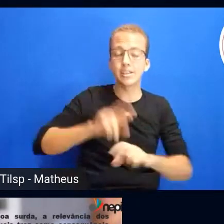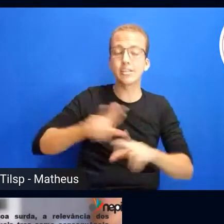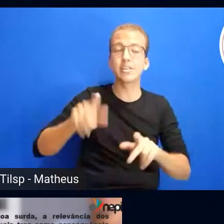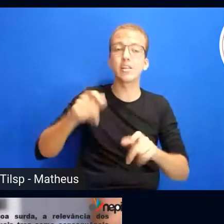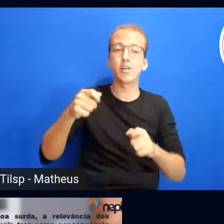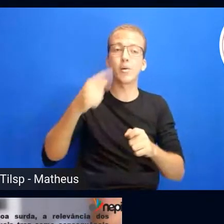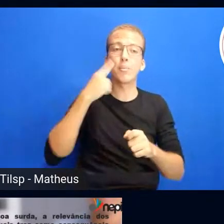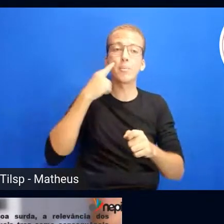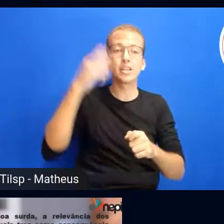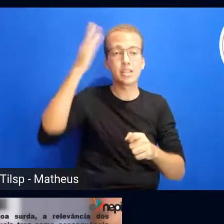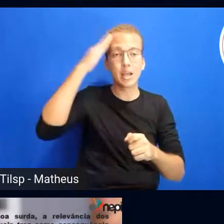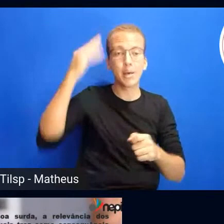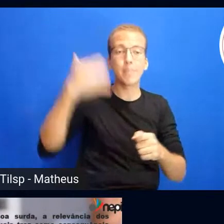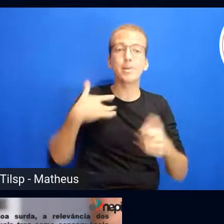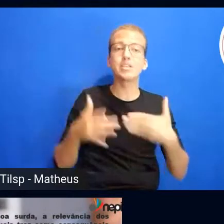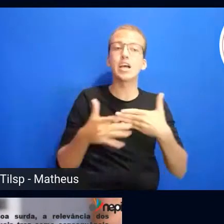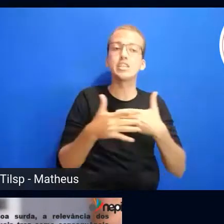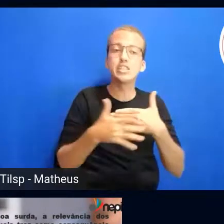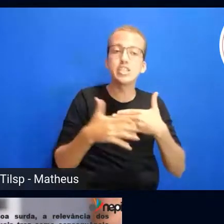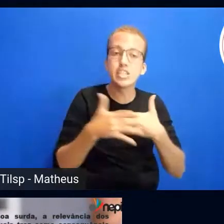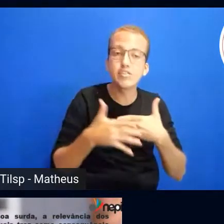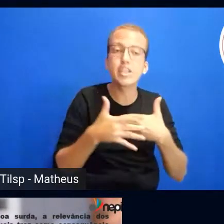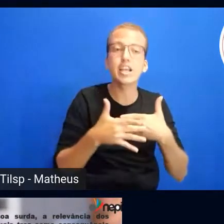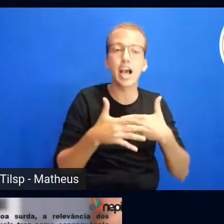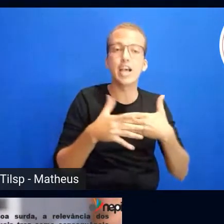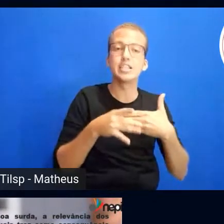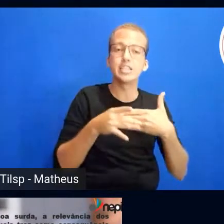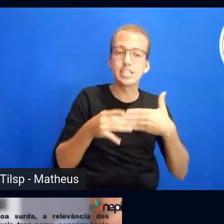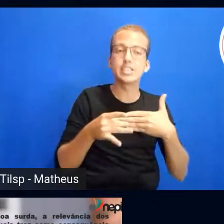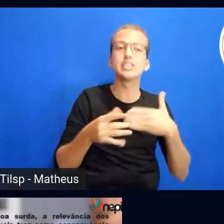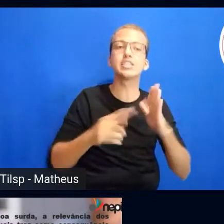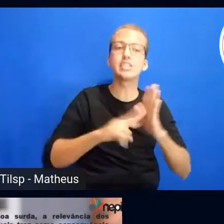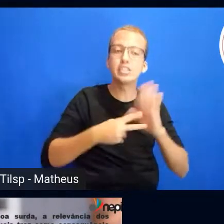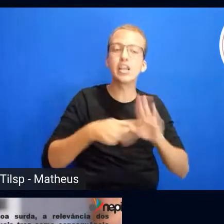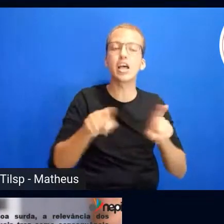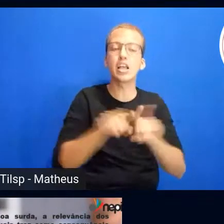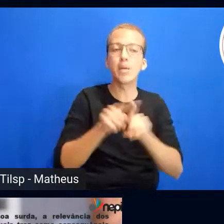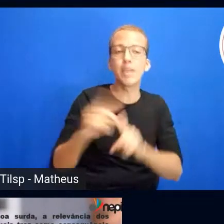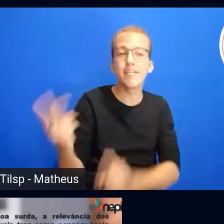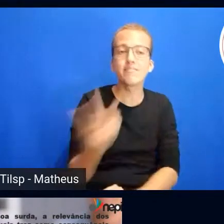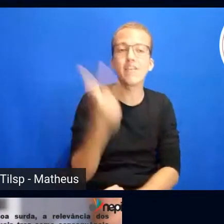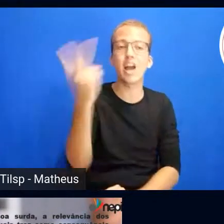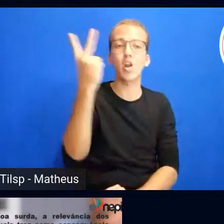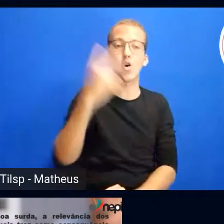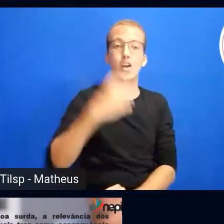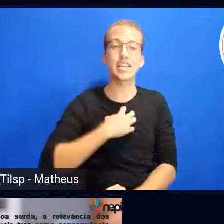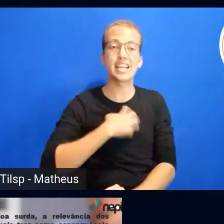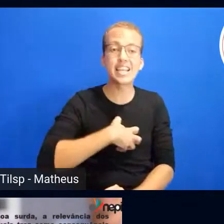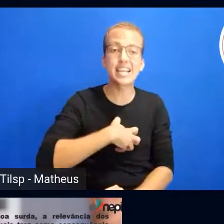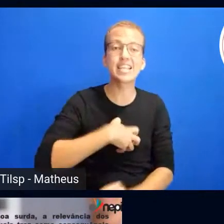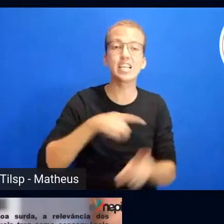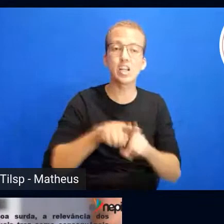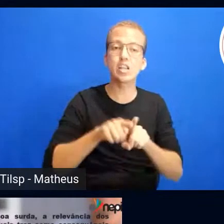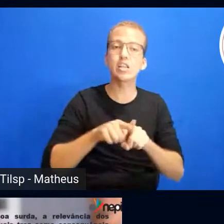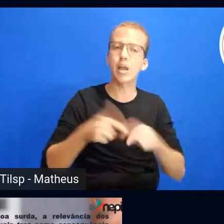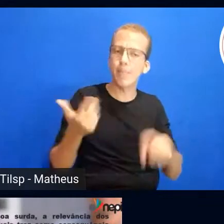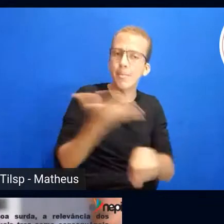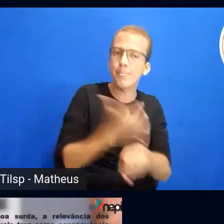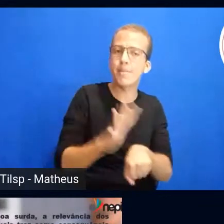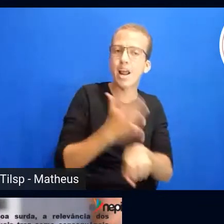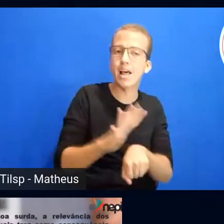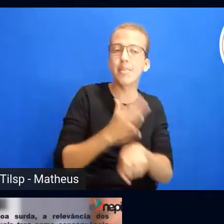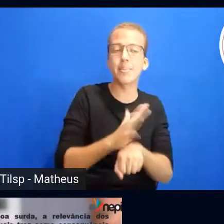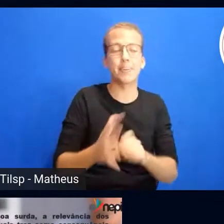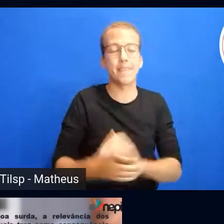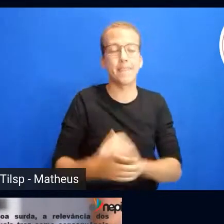significantes, significados, valores, estilos, atitudes e práticas. Então, eh